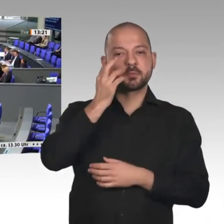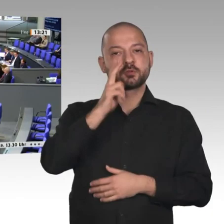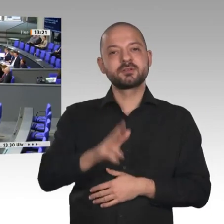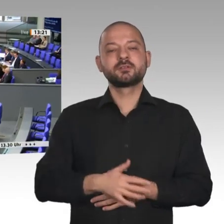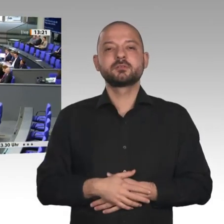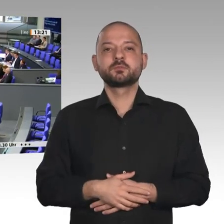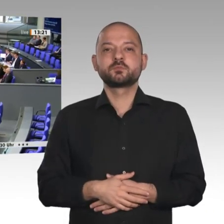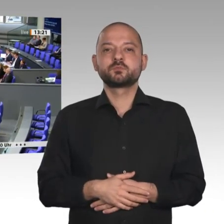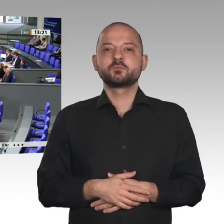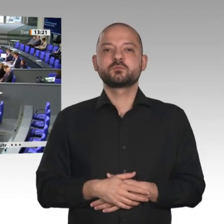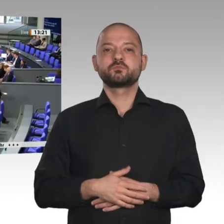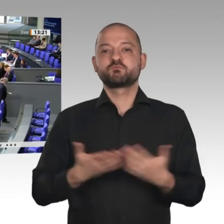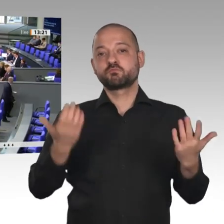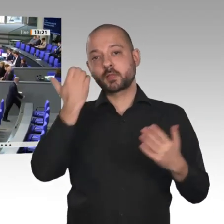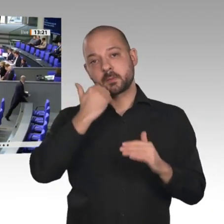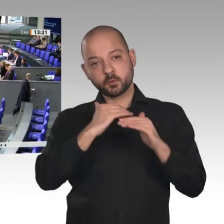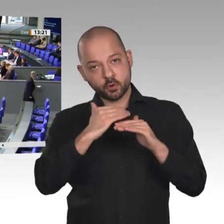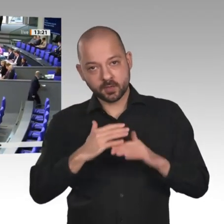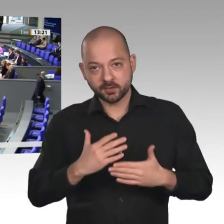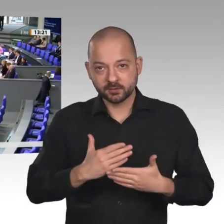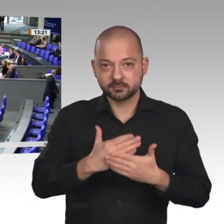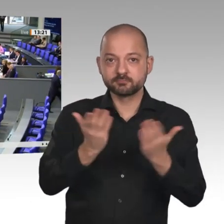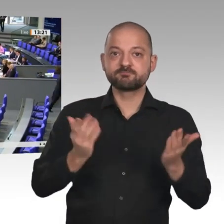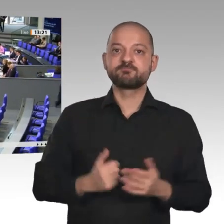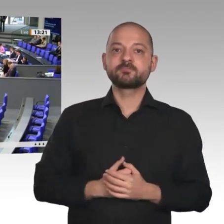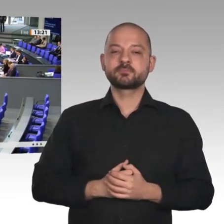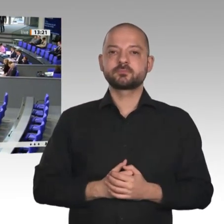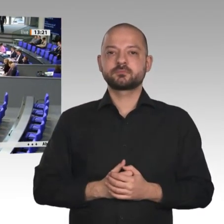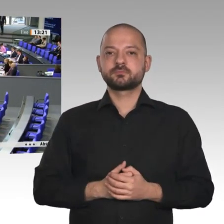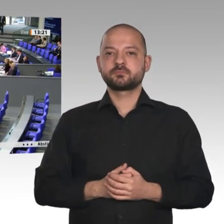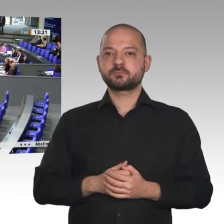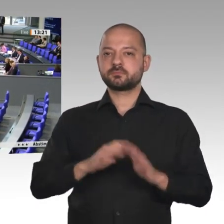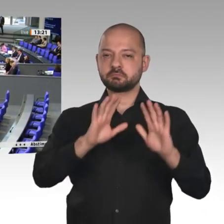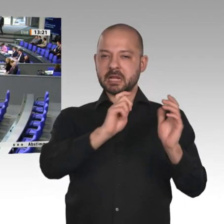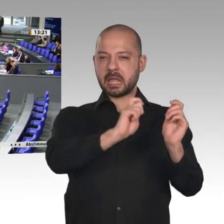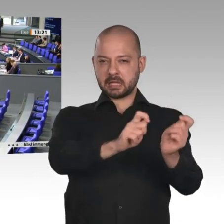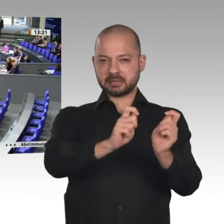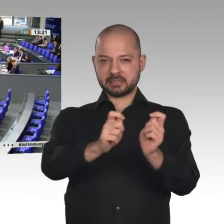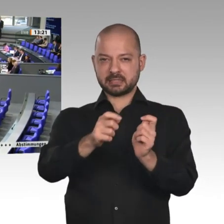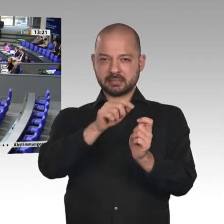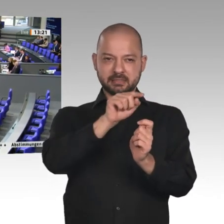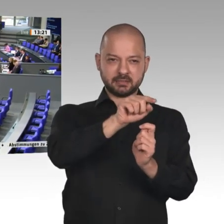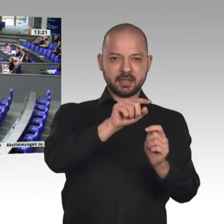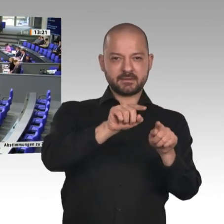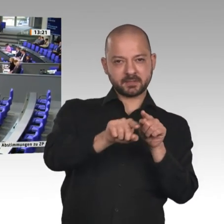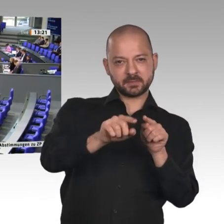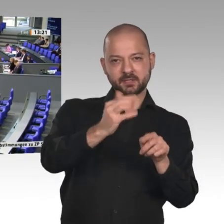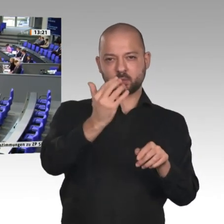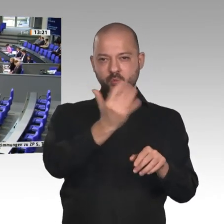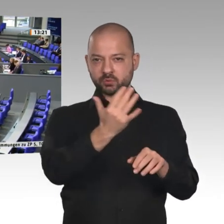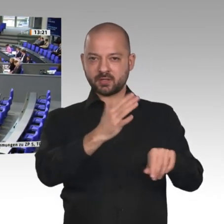Sehr geehrte Frau Präsidentin, meine sehr geehrten Damen und Herren, liebe Kolleginnen und Kollegen. Bevor ich auf